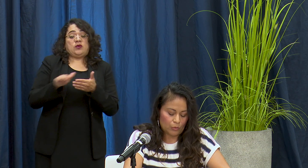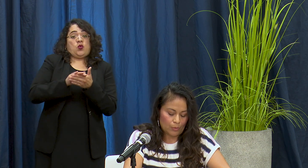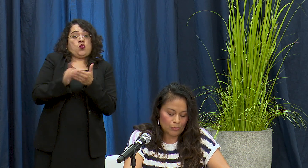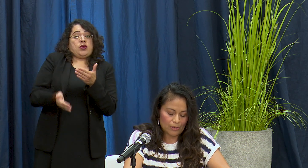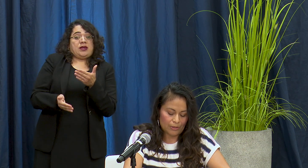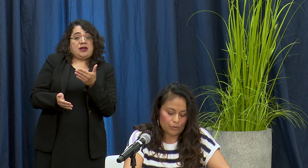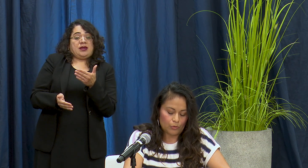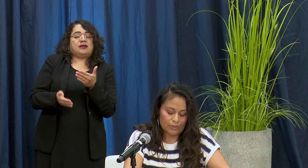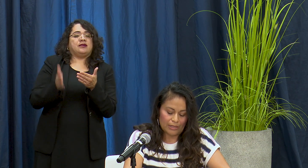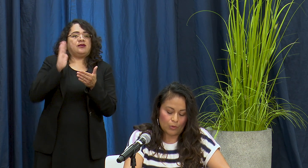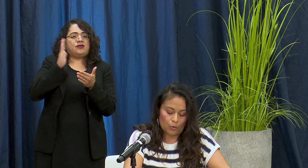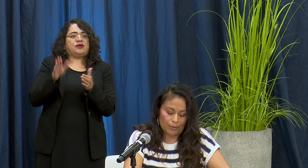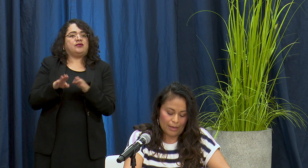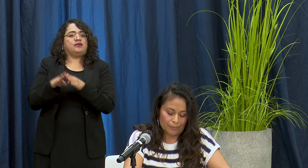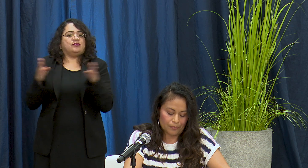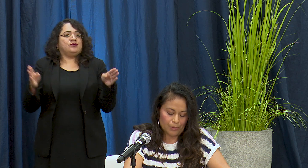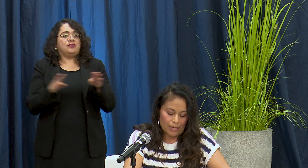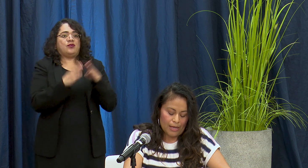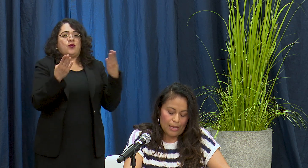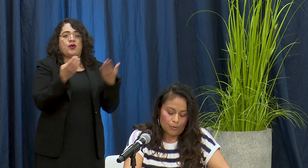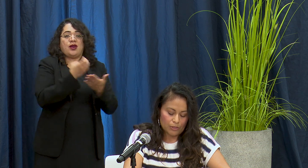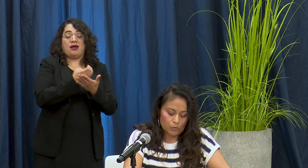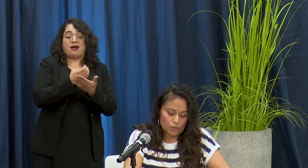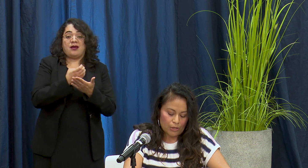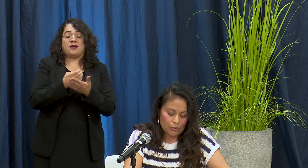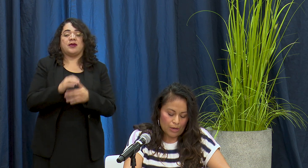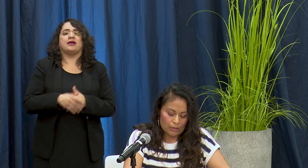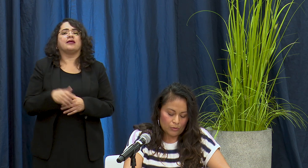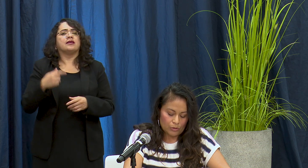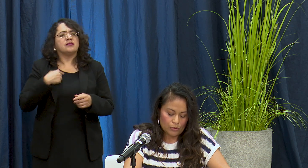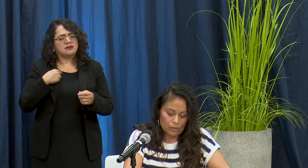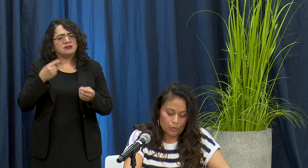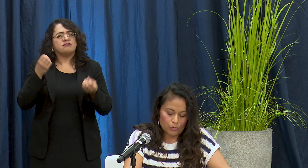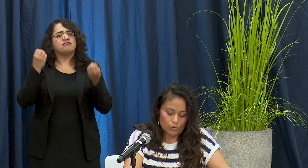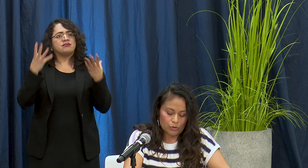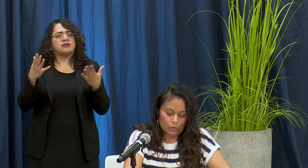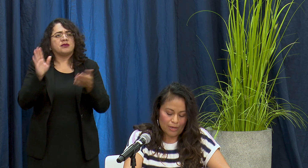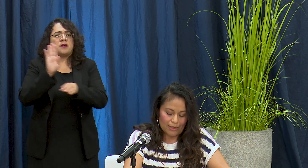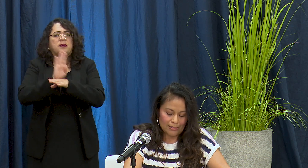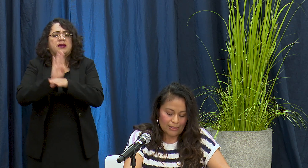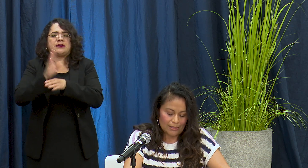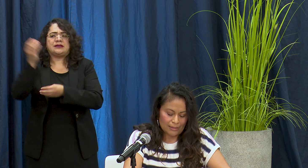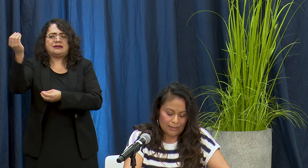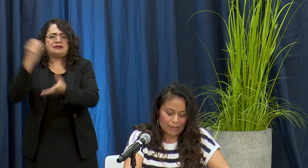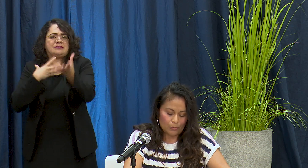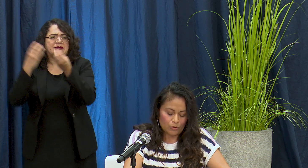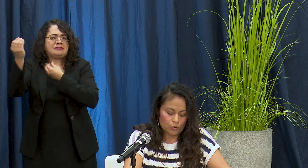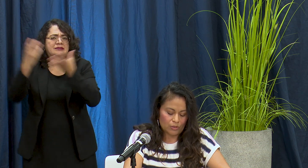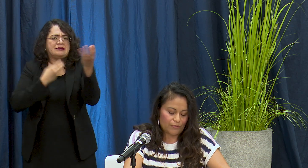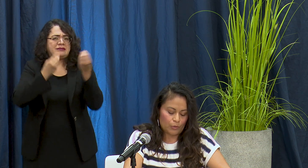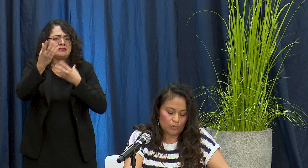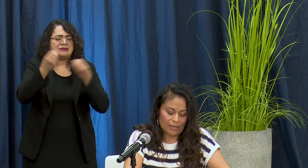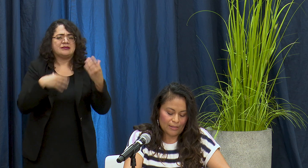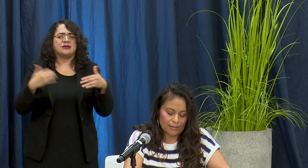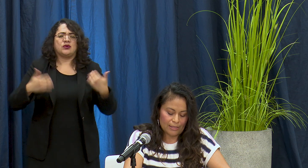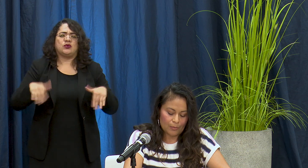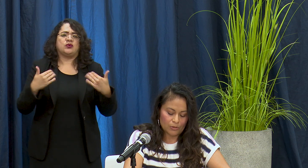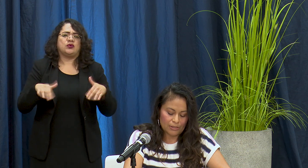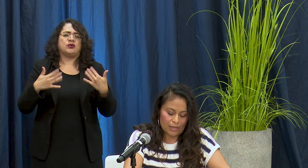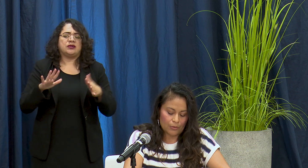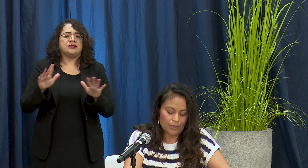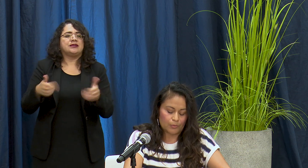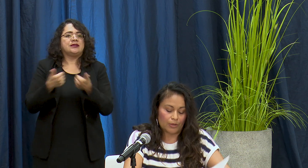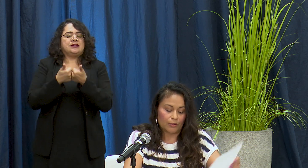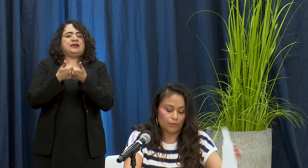y continuamos abriendo nuestra economía. Hemos escuchado a nuestros negocios locales y entendemos sus dificultades y